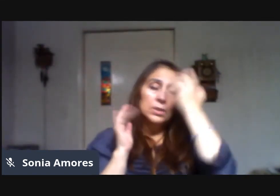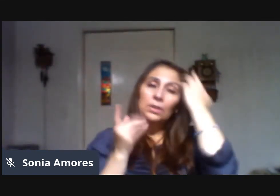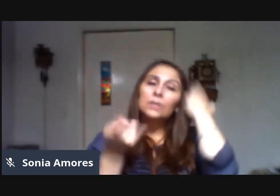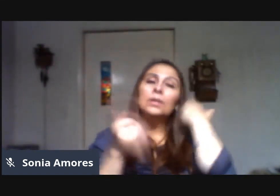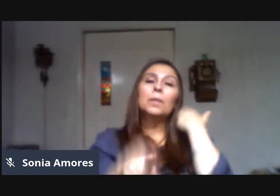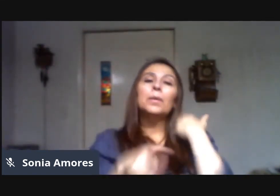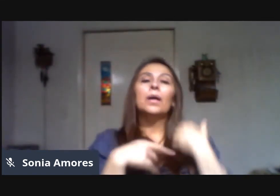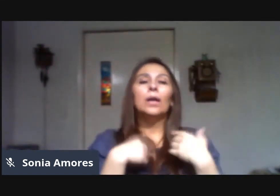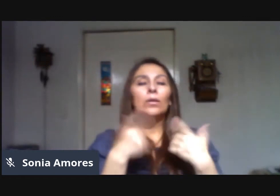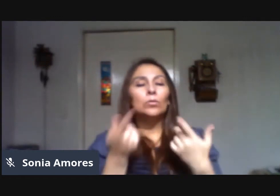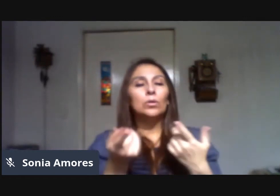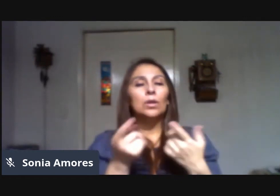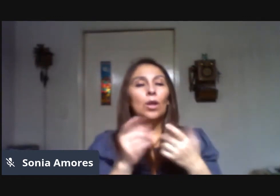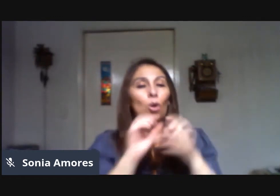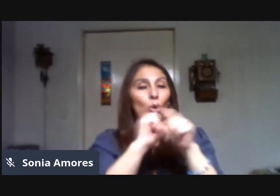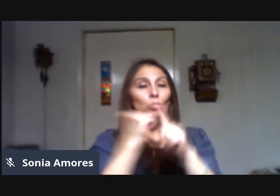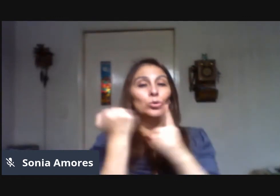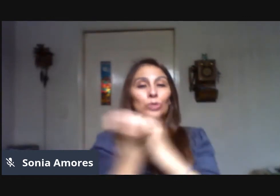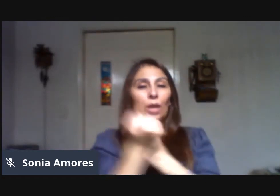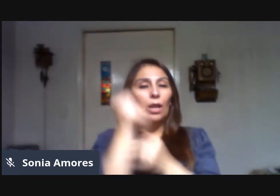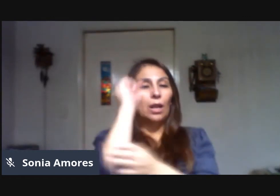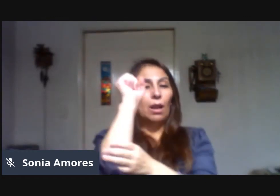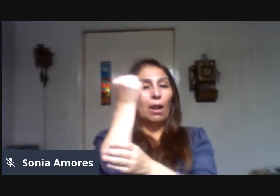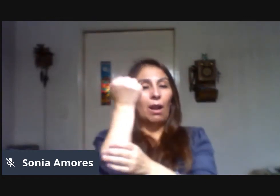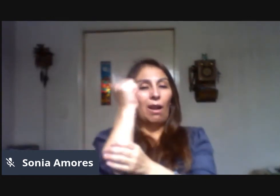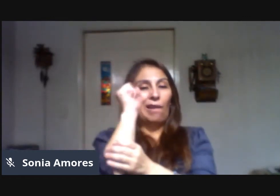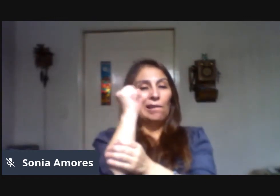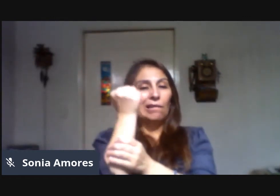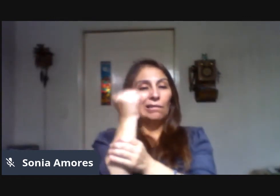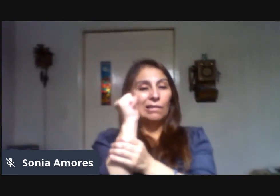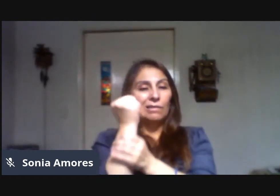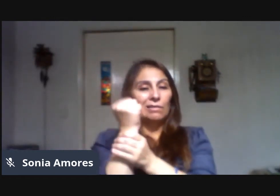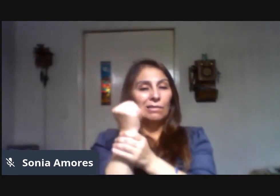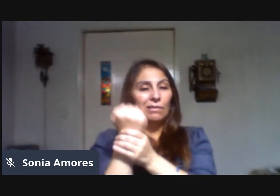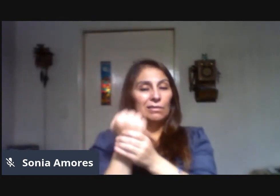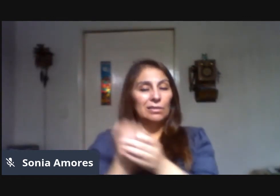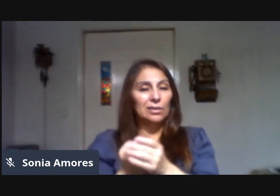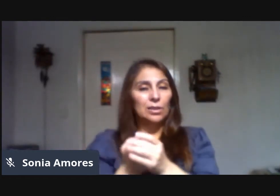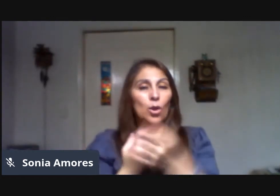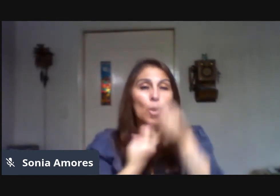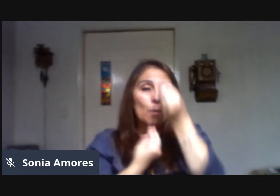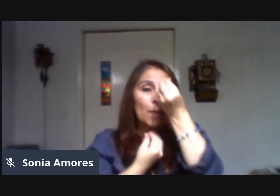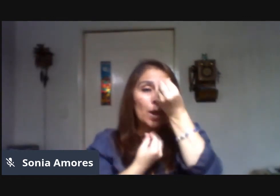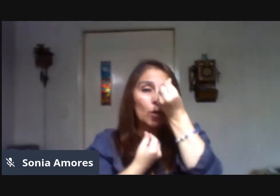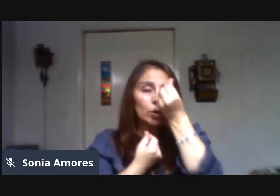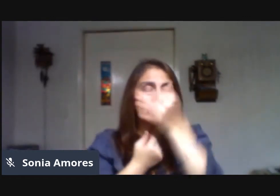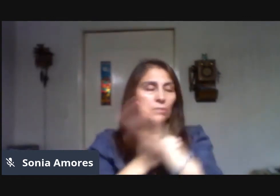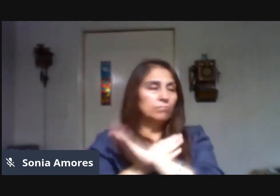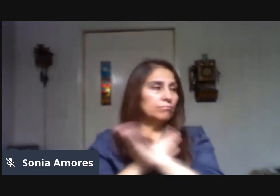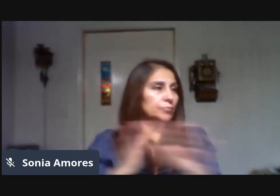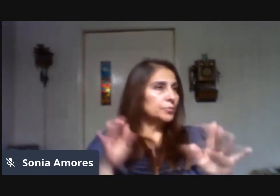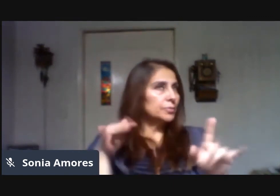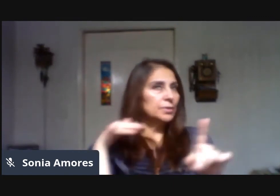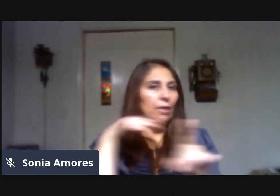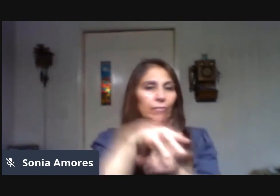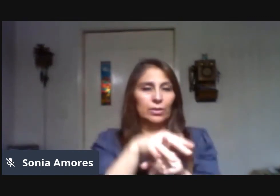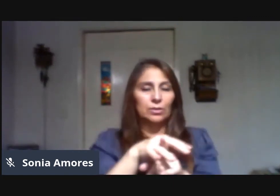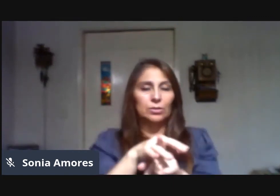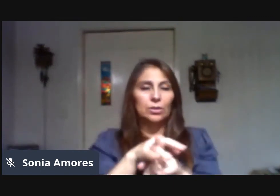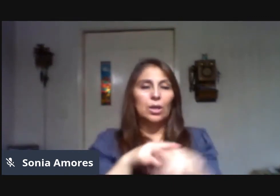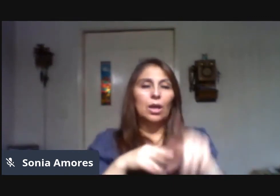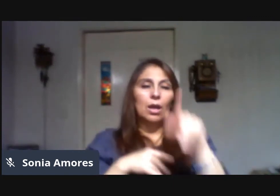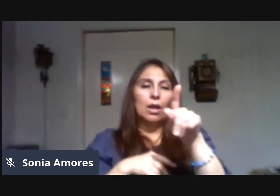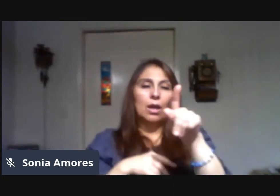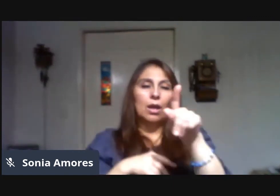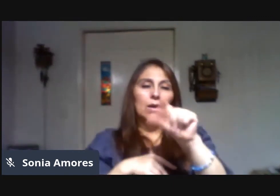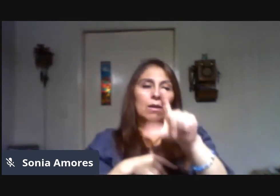degradación social donde se ha quebrado todos los valores. Por eso Falborda anunciaba